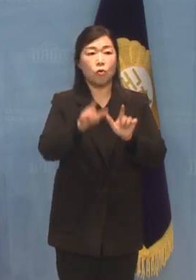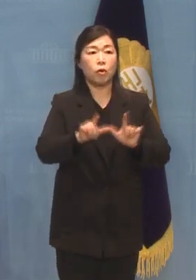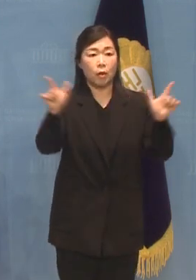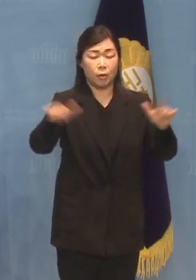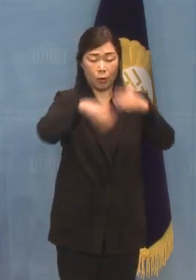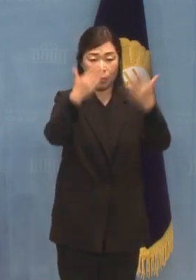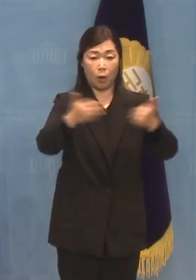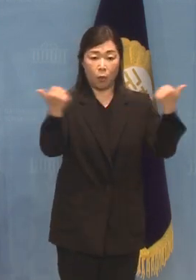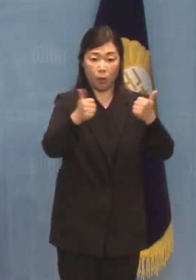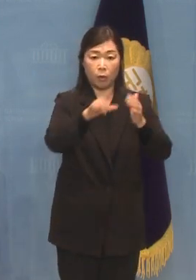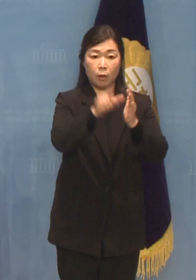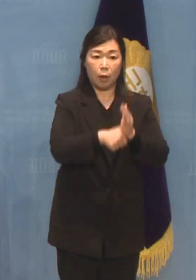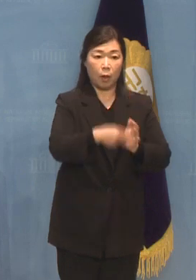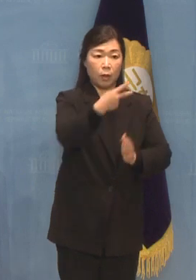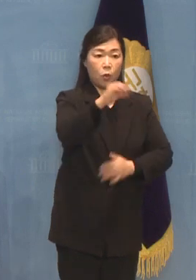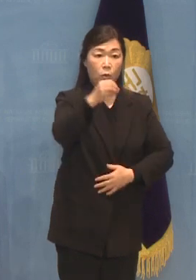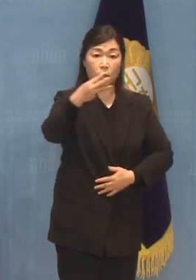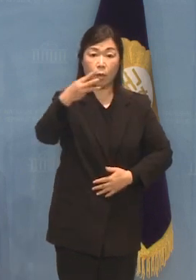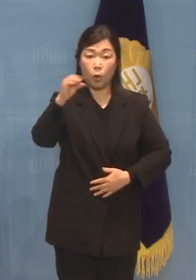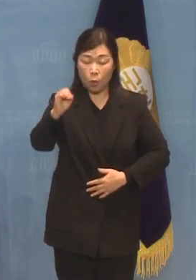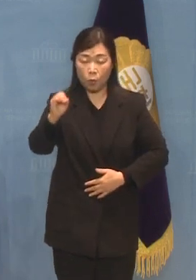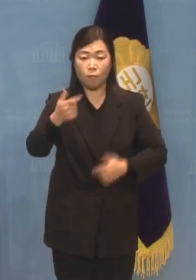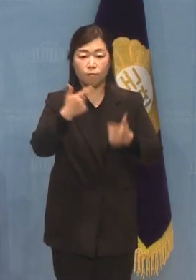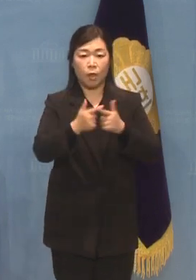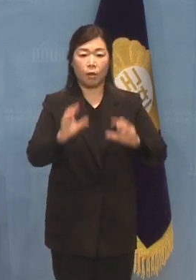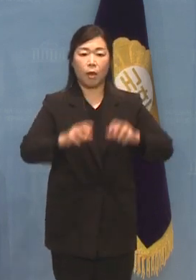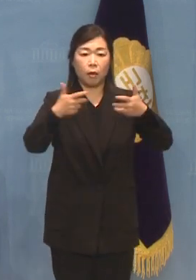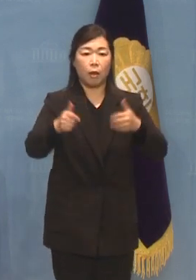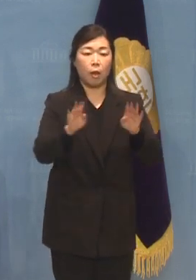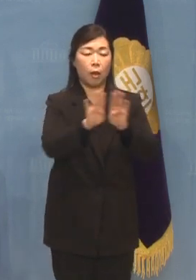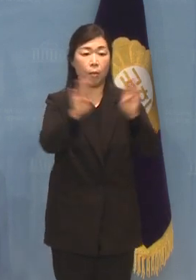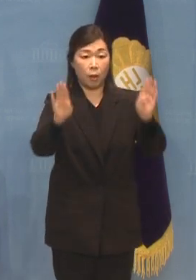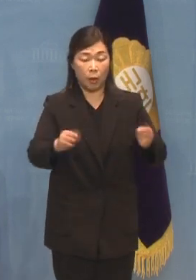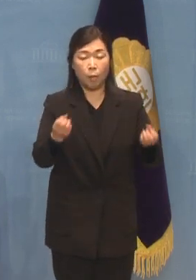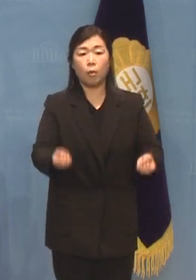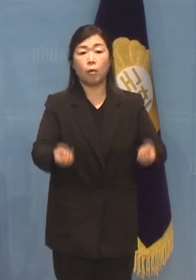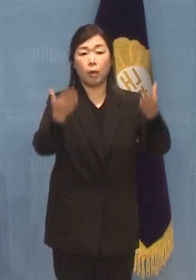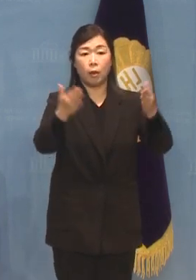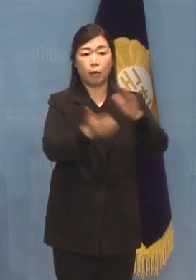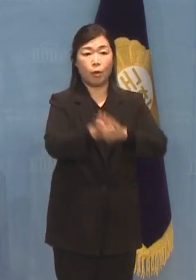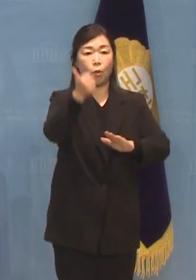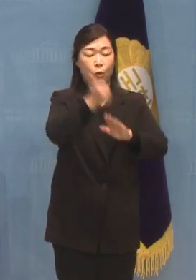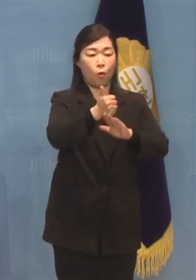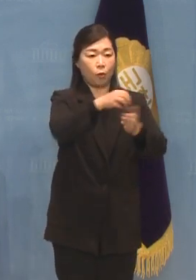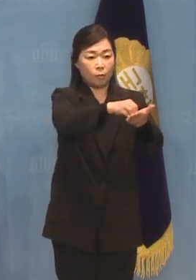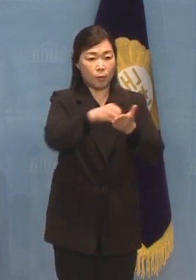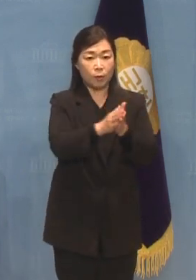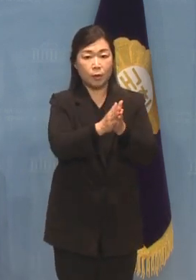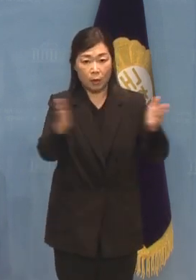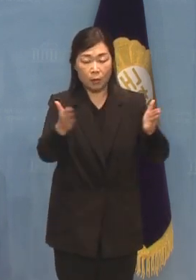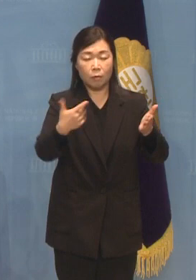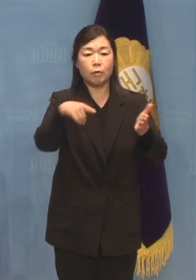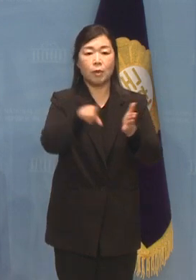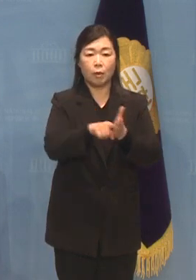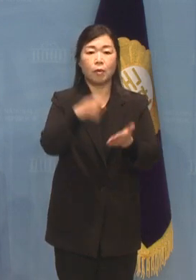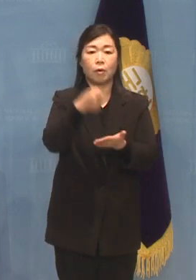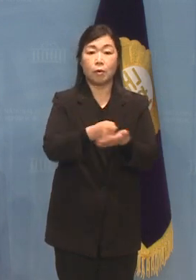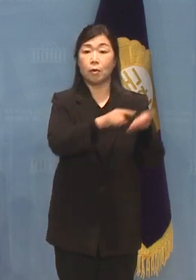열어 2030 부산 세계박람회 성공적 유치 및 개최를 위한 결의안을